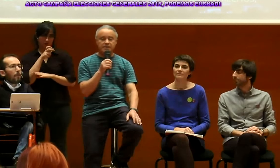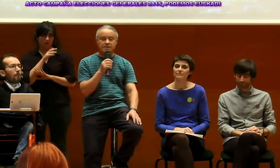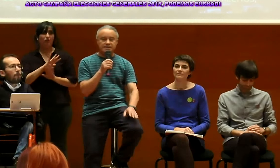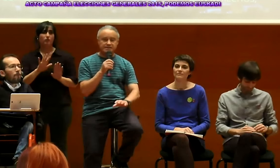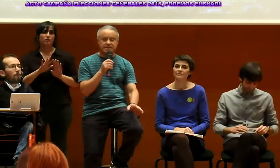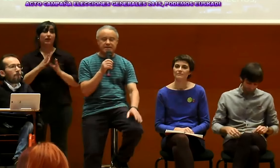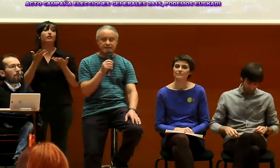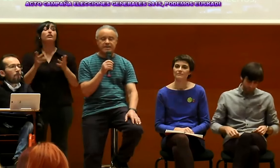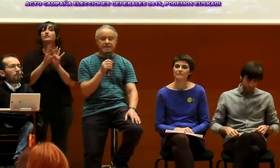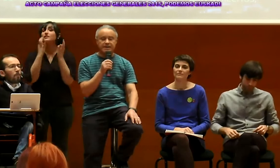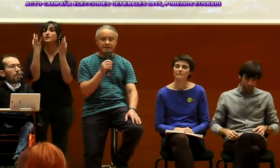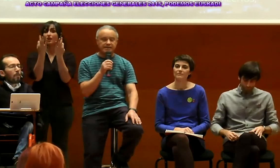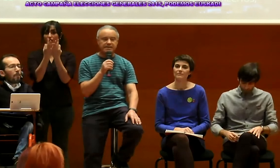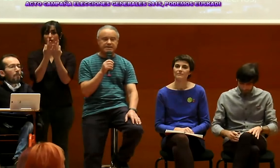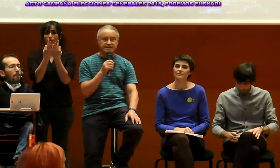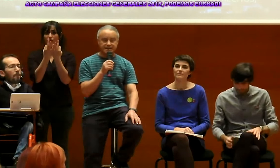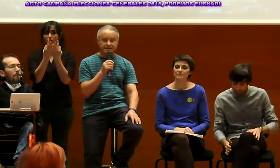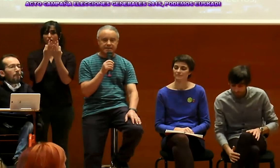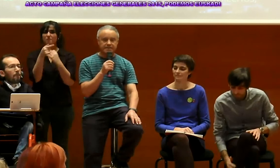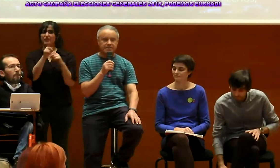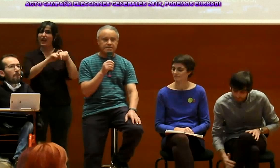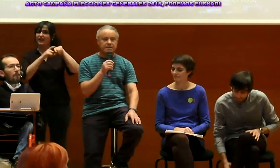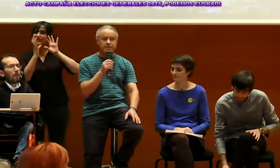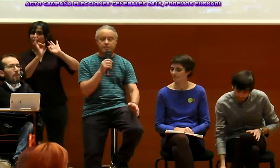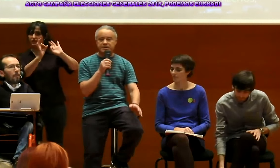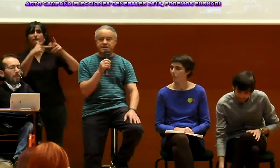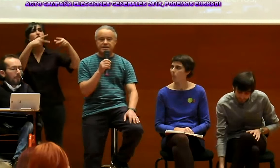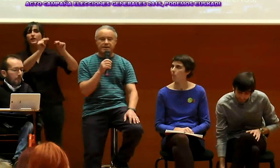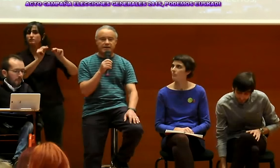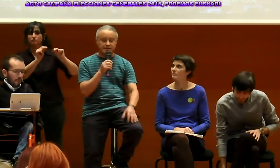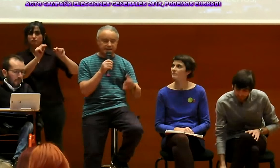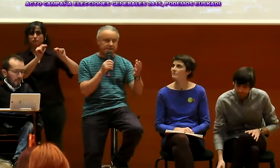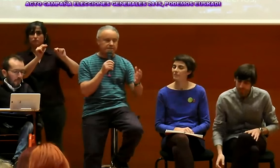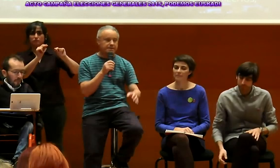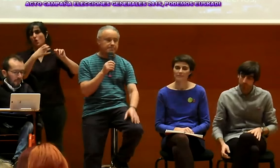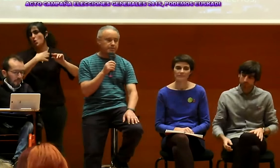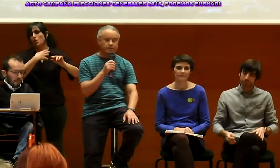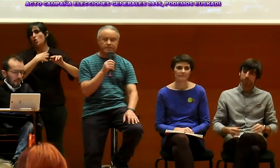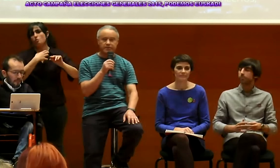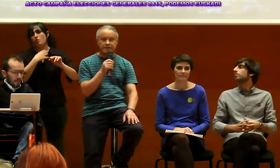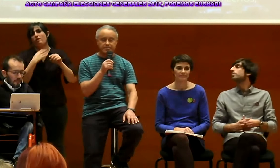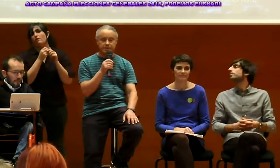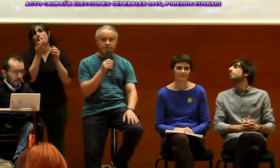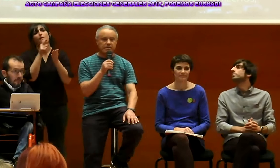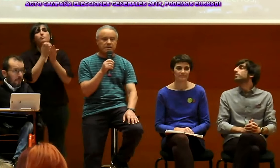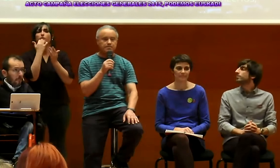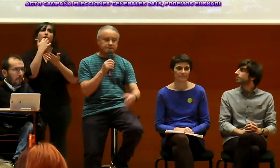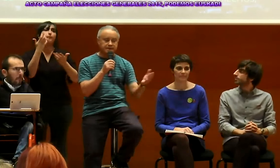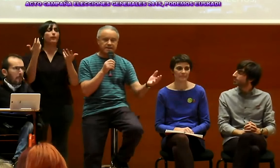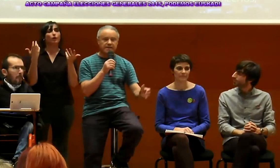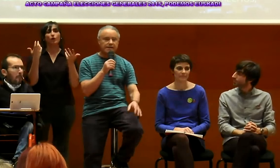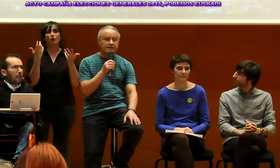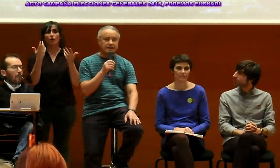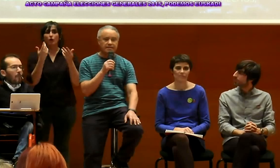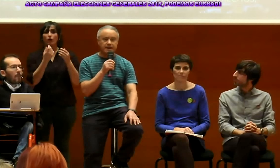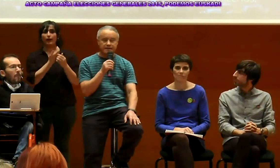Senado tiene que dejar de tener ese carácter. No puede ser que Rita Barberá, por poner un ejemplo, pierda